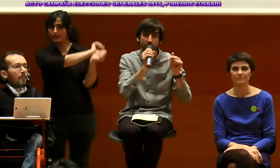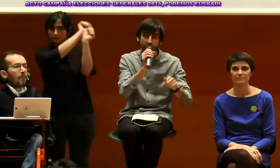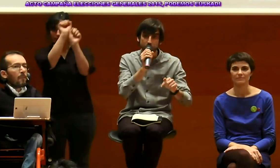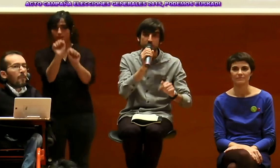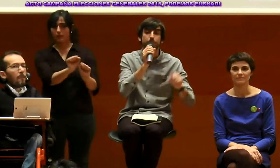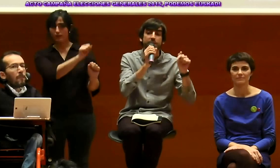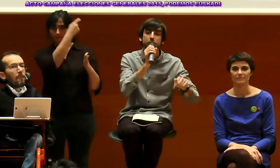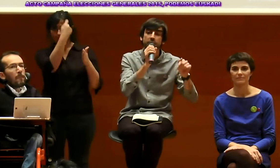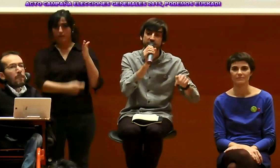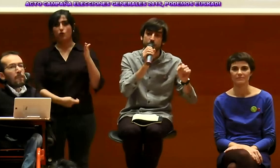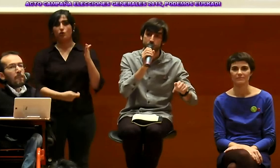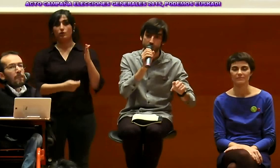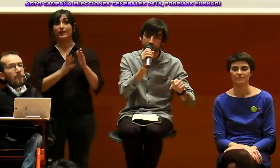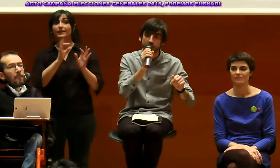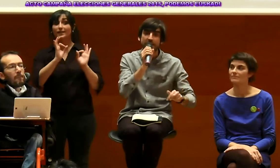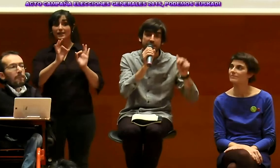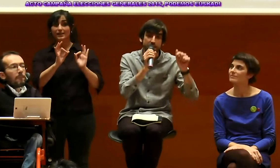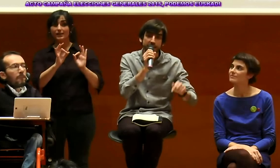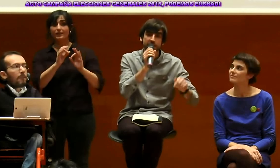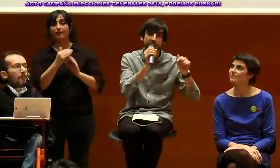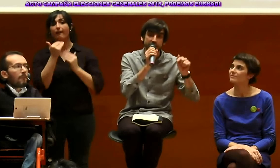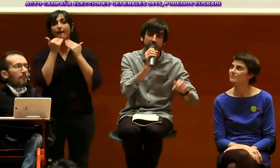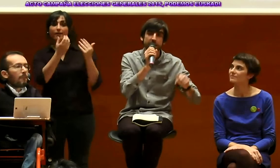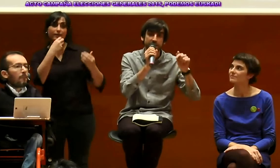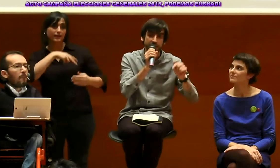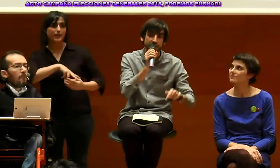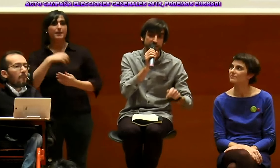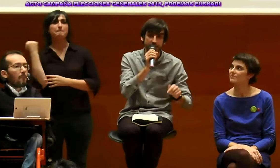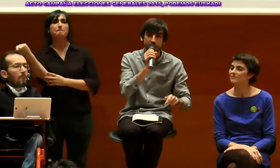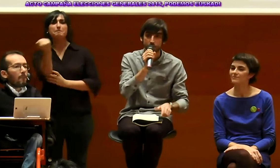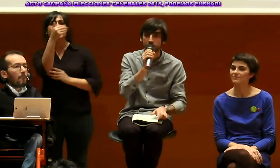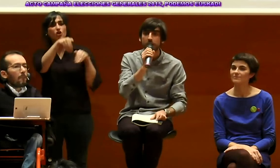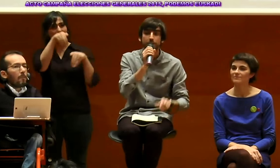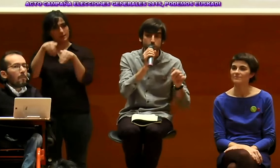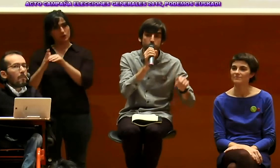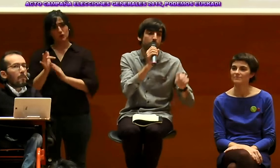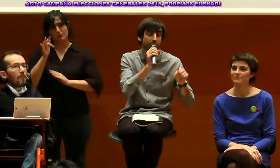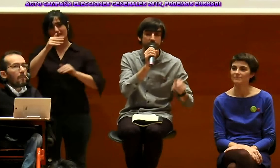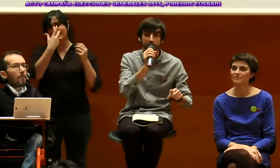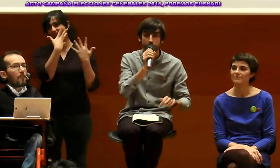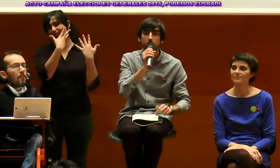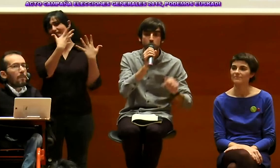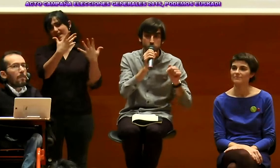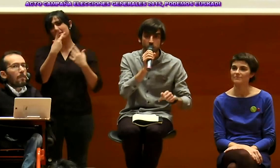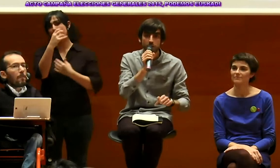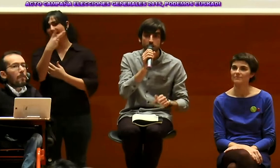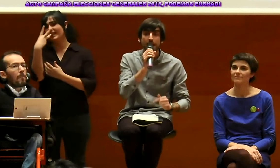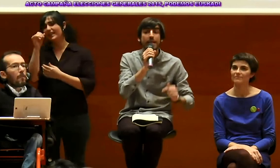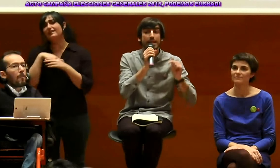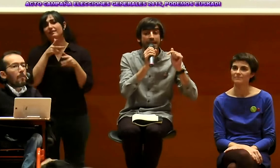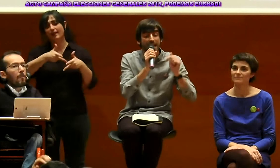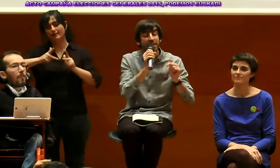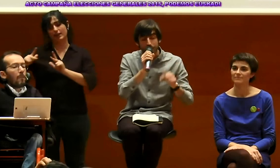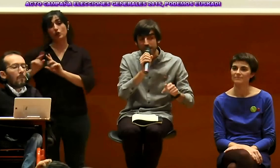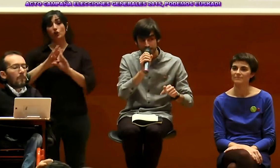esos objetivos millones de votos y decenas y decenas y decenas de escaños de un grupo parlamentario sólido